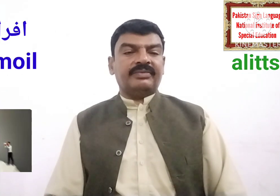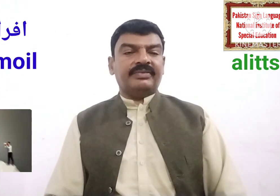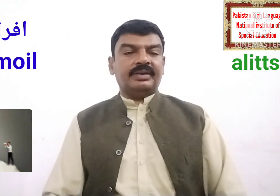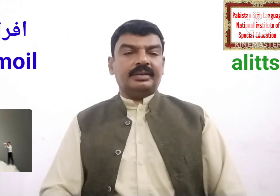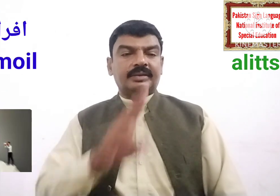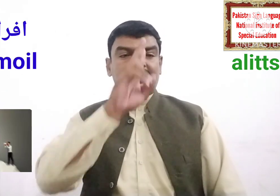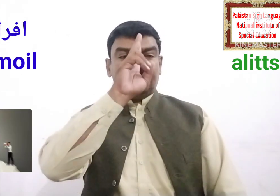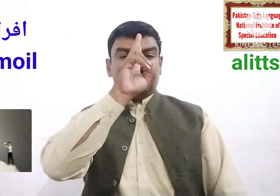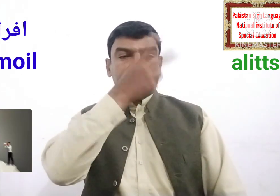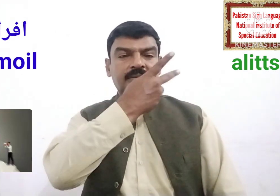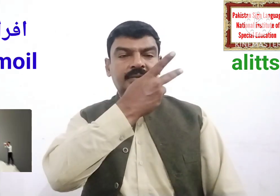afratafrii,